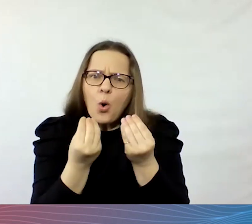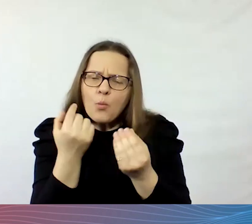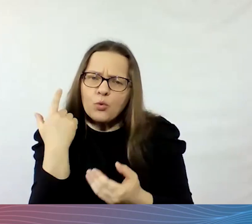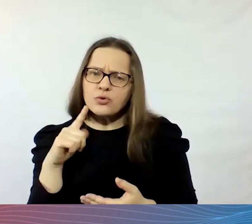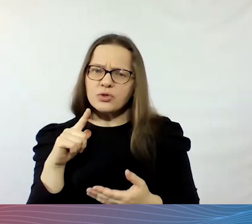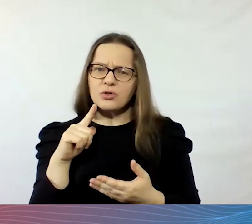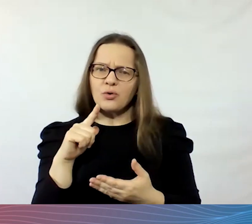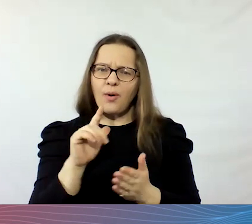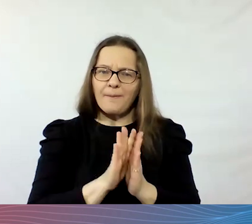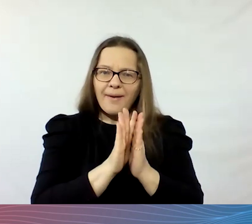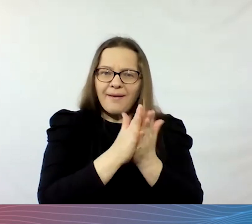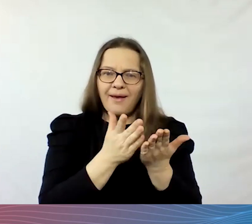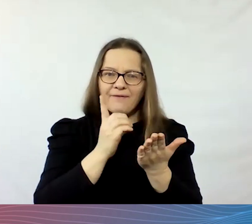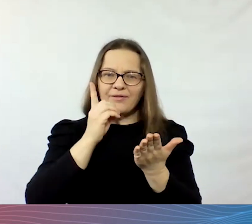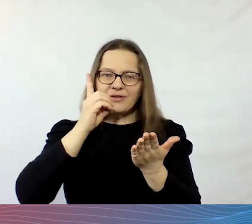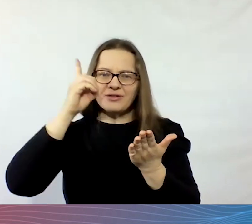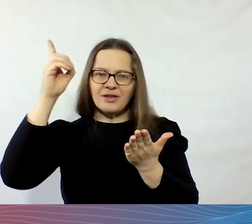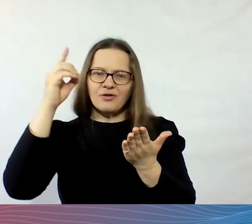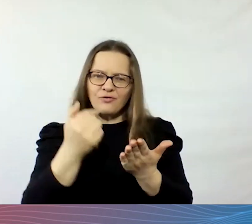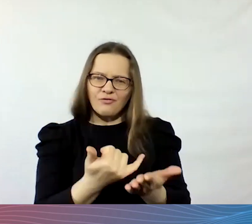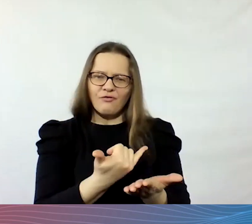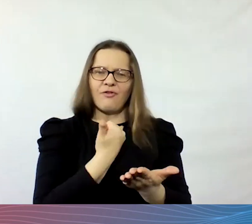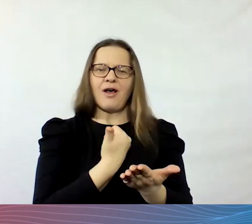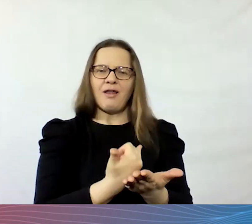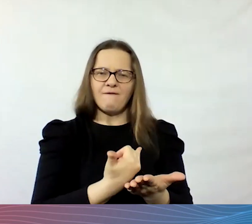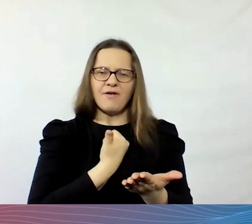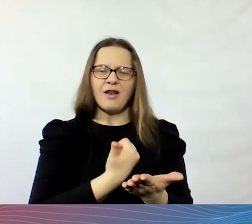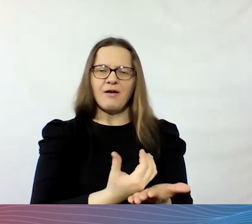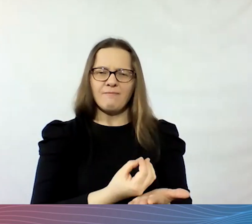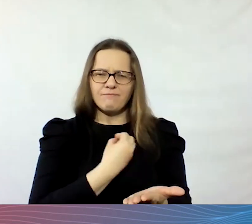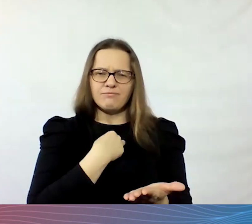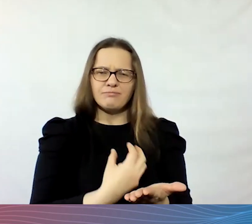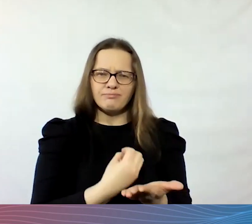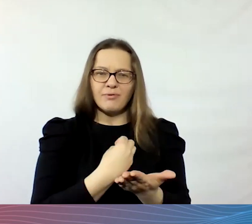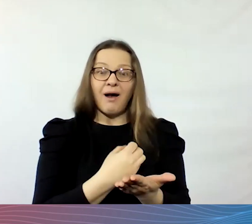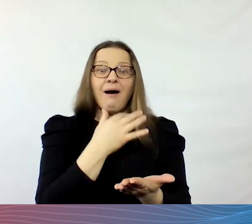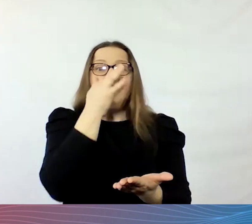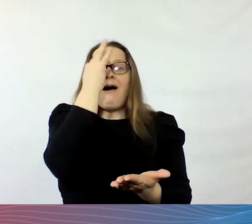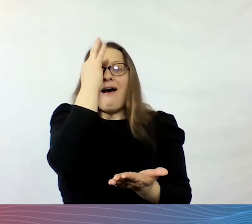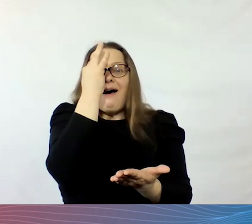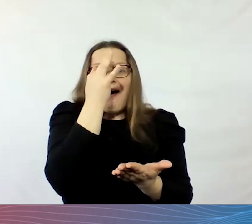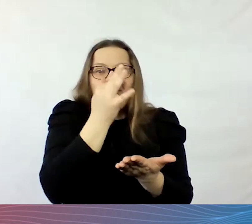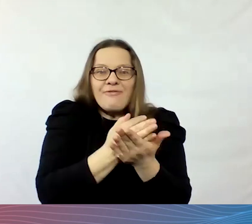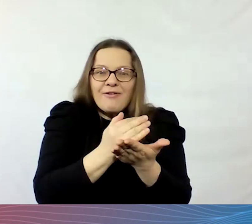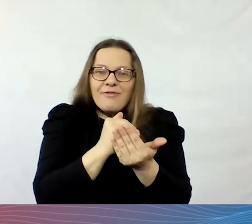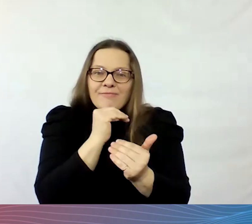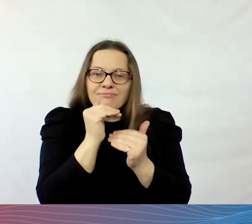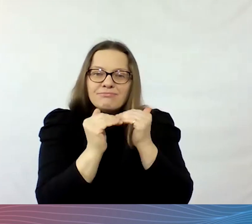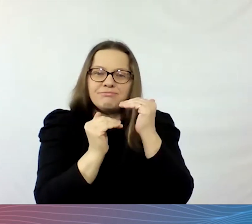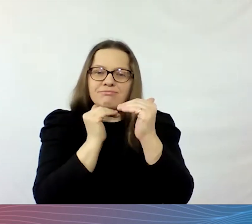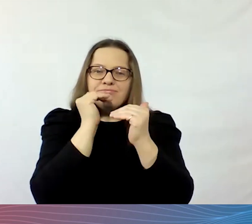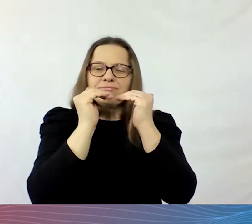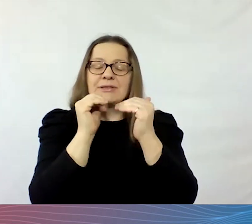palavra. Então, se você, irmãos, quer viver no Espírito, se você quer preservar a unidade